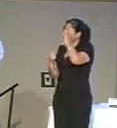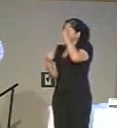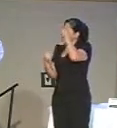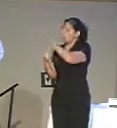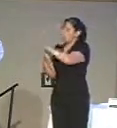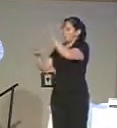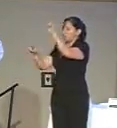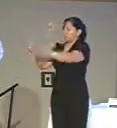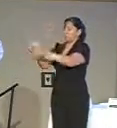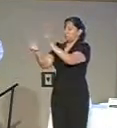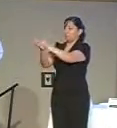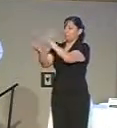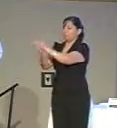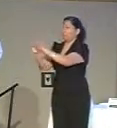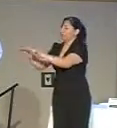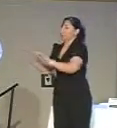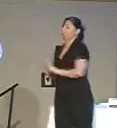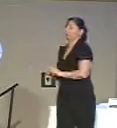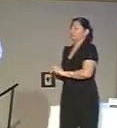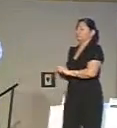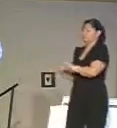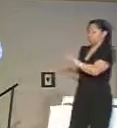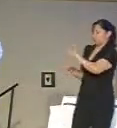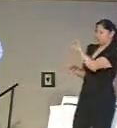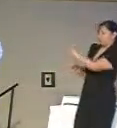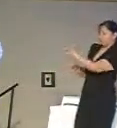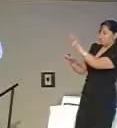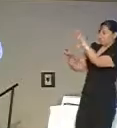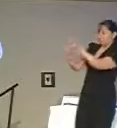su independencia económica, y que ahora,